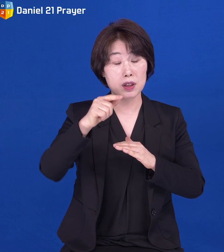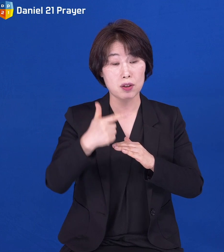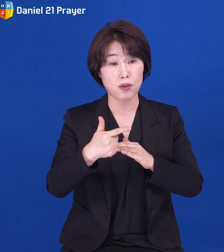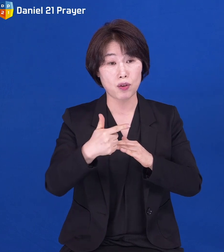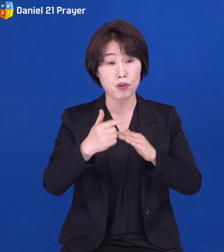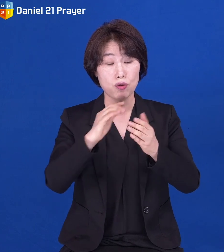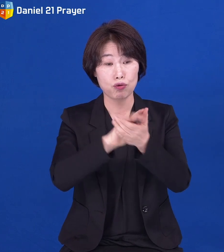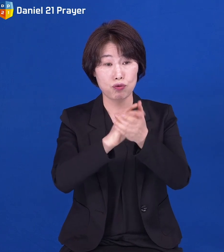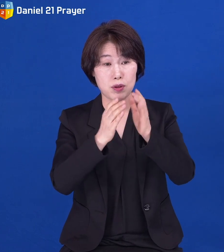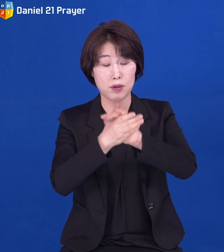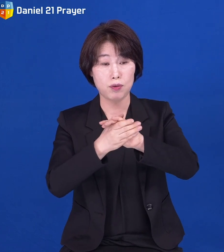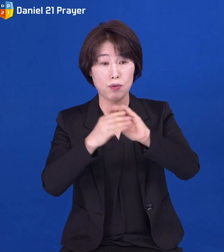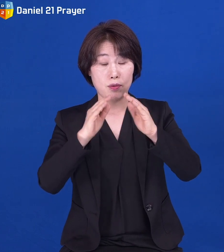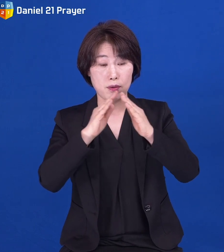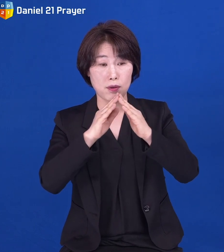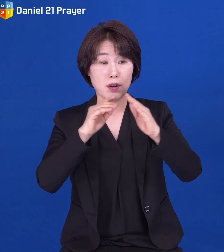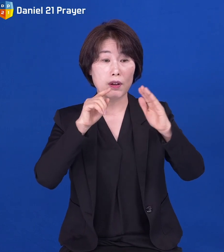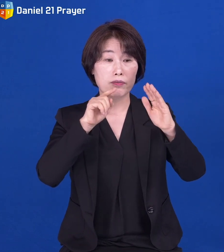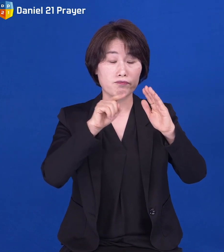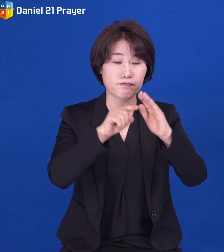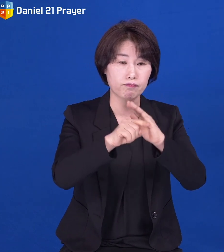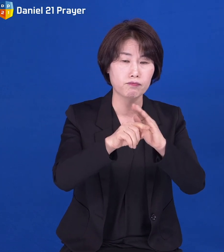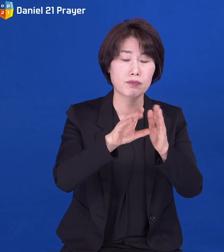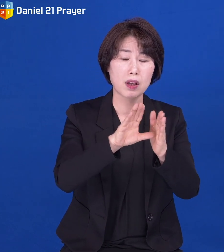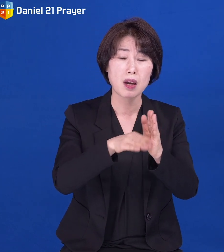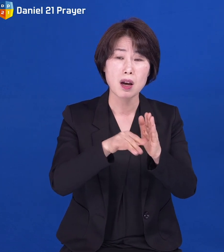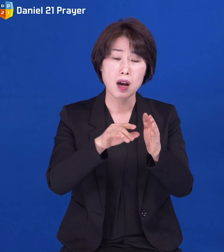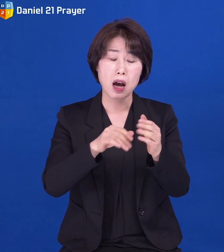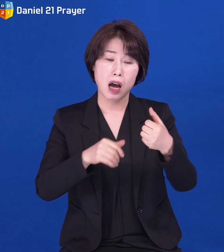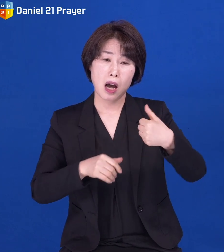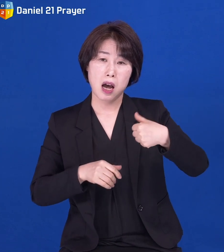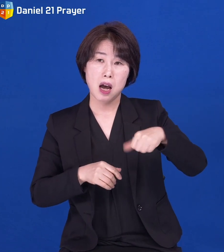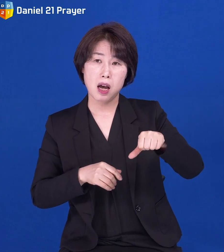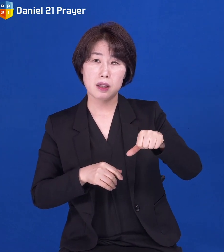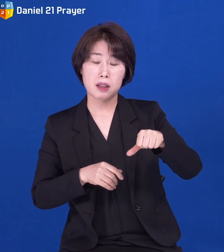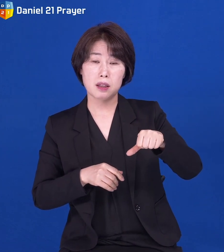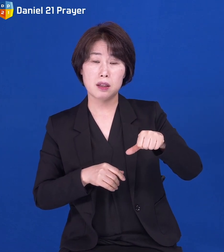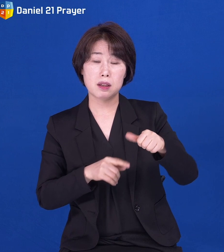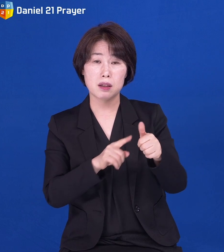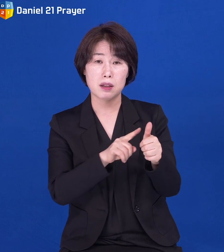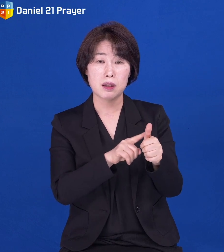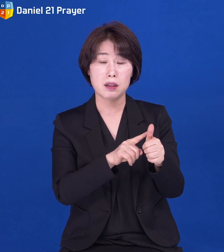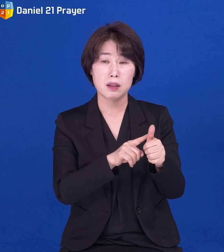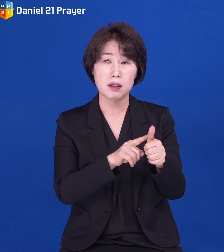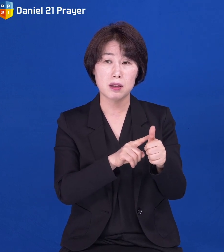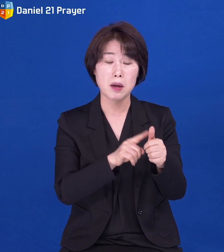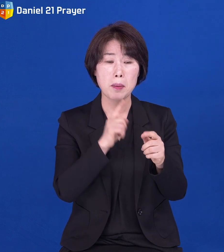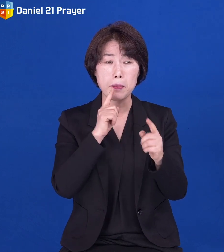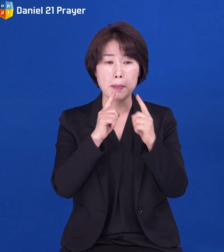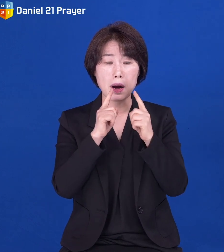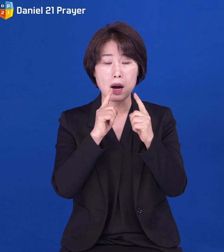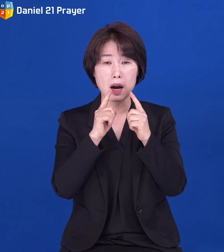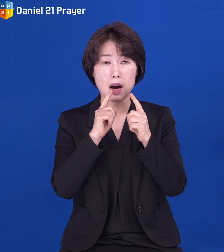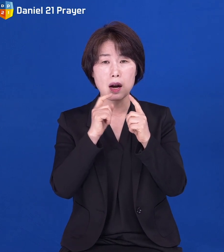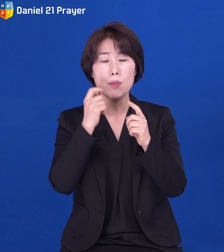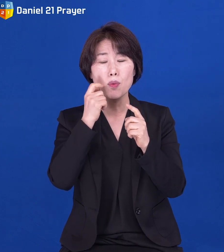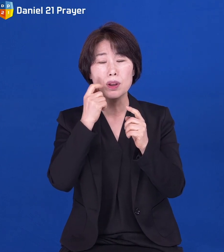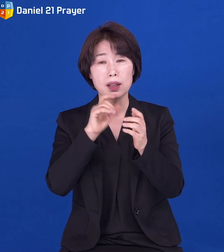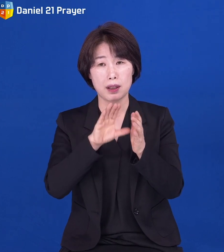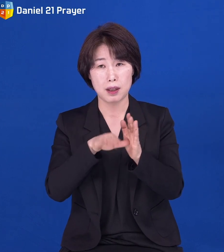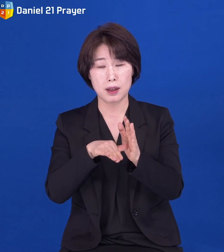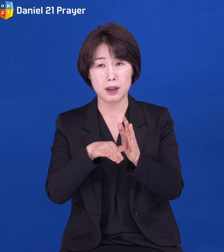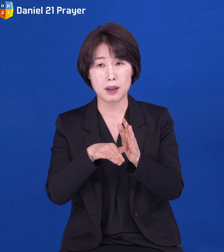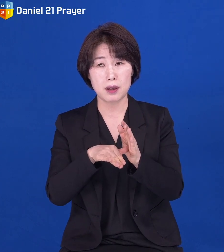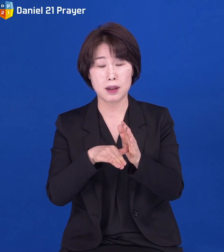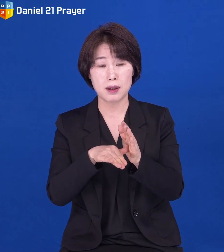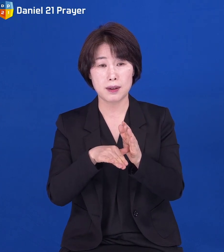들어갔는데 애가 막 장난이 아니죠. 그때는 막 아이들이 이상한 게 말 표현을 못하고 그때 할 때 행동들을 잘 못하고 이제 아이들이